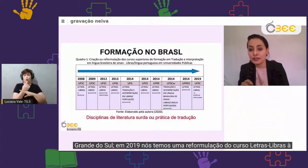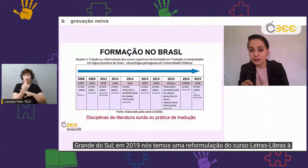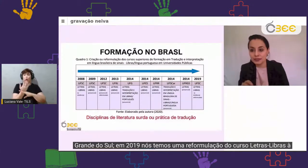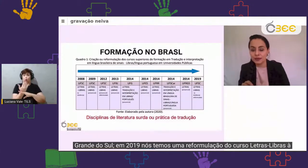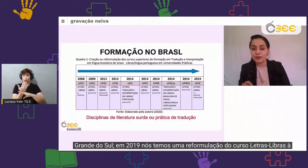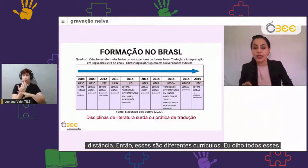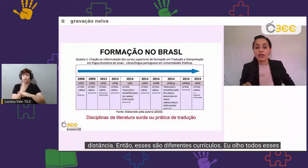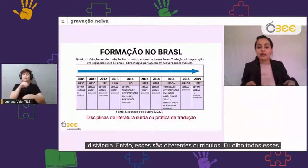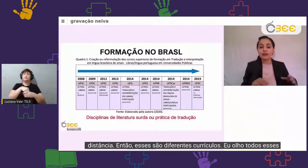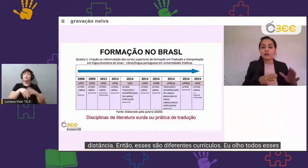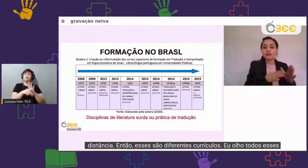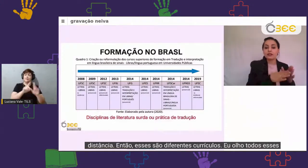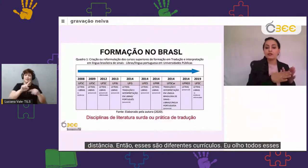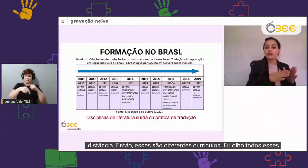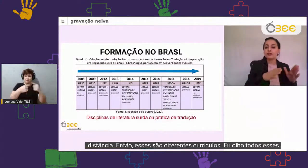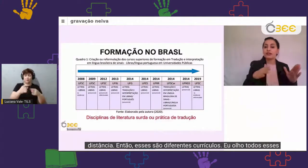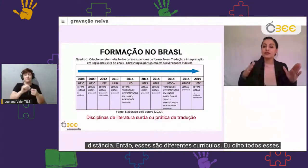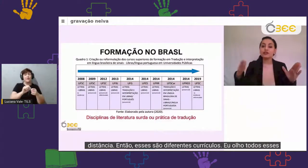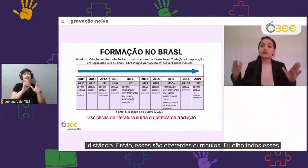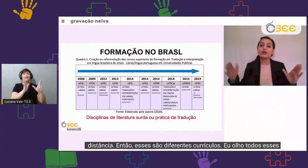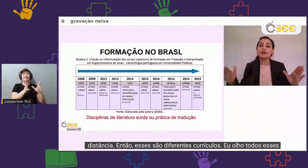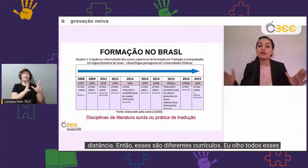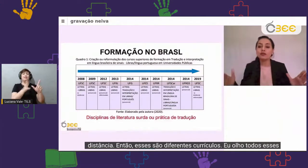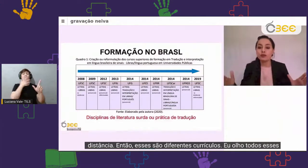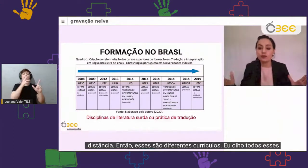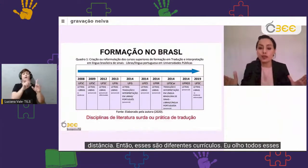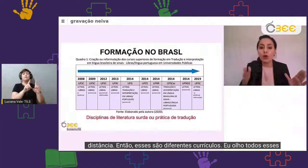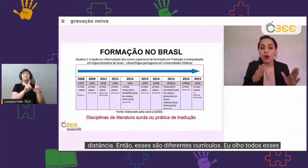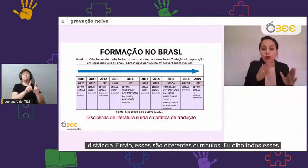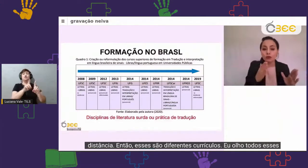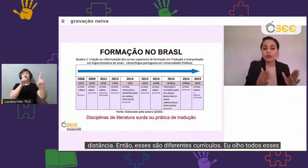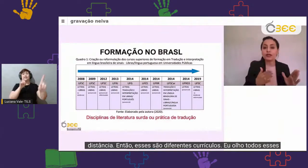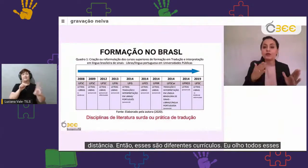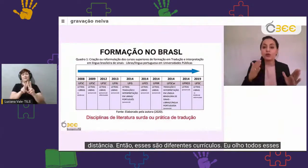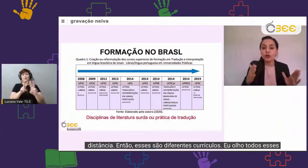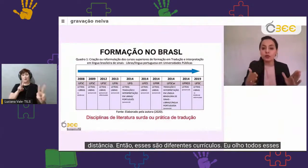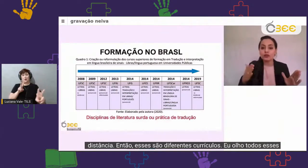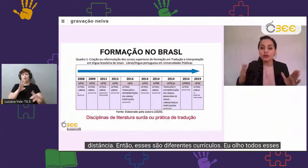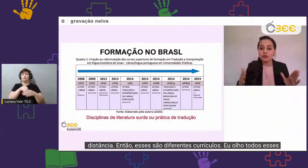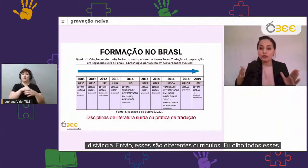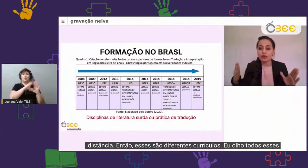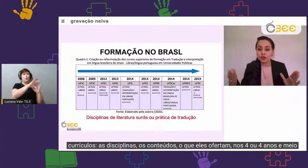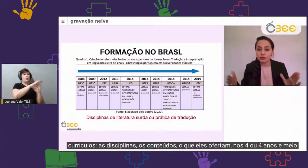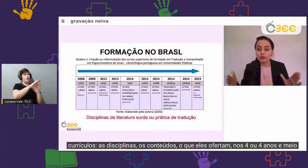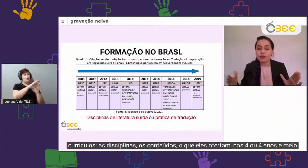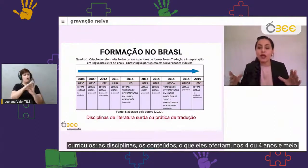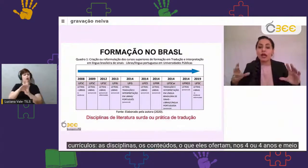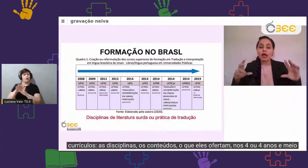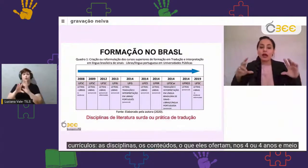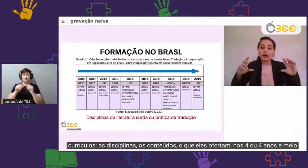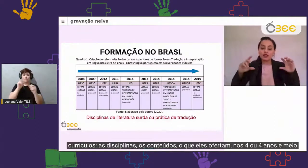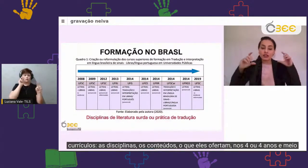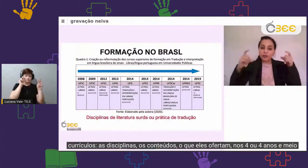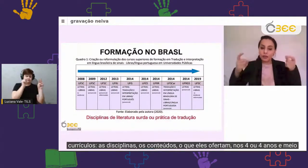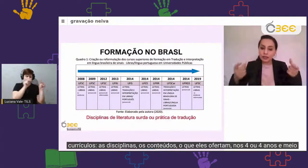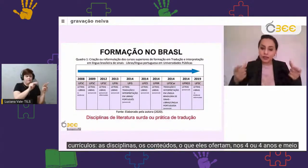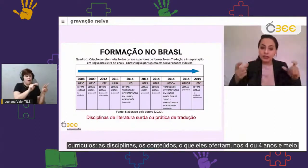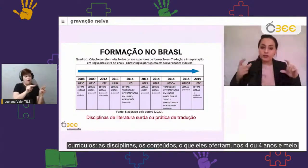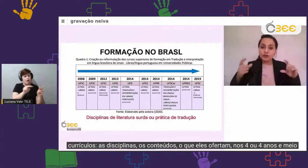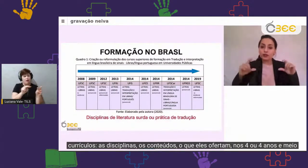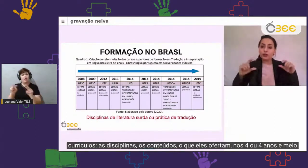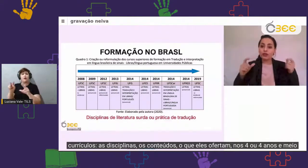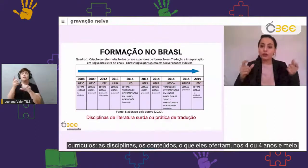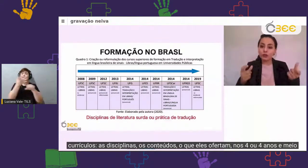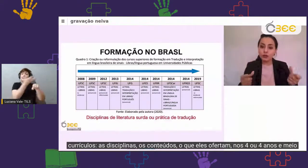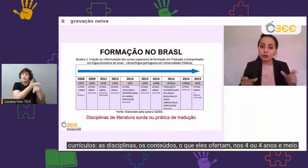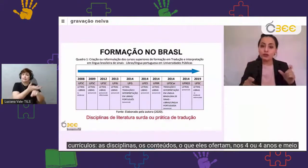Libras à distância. Então, esses são diferentes currículos, eu olho, né, todos esses currículos, as